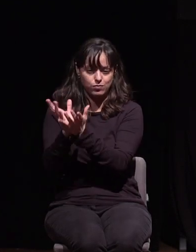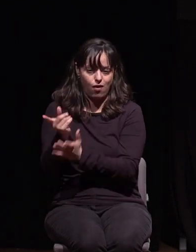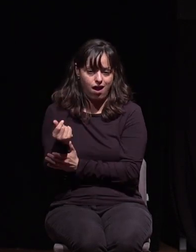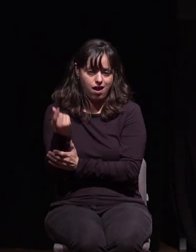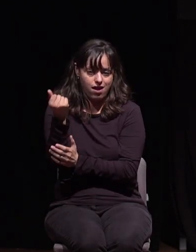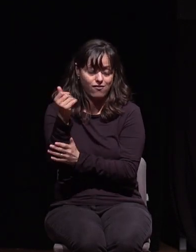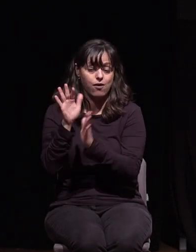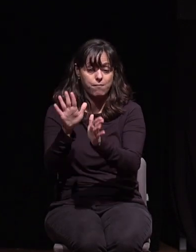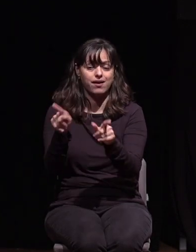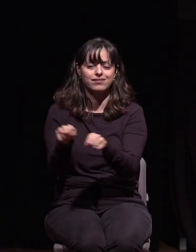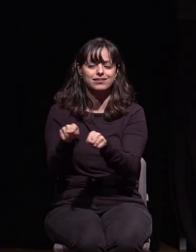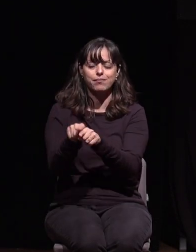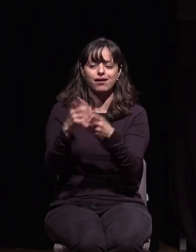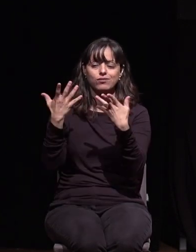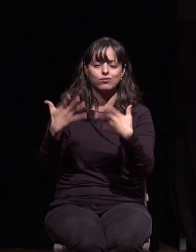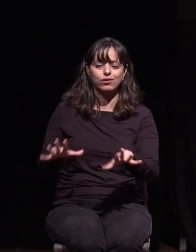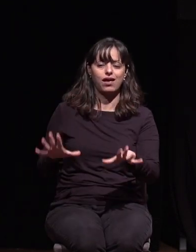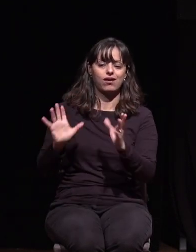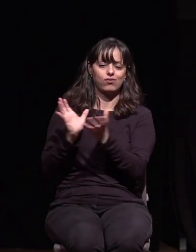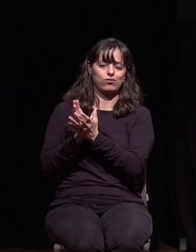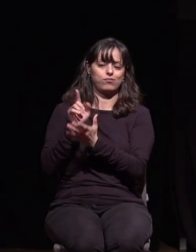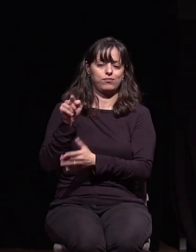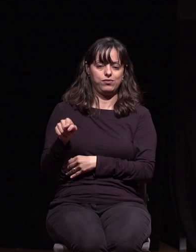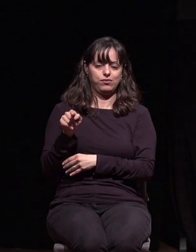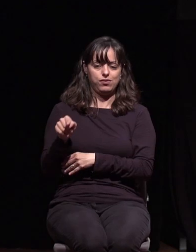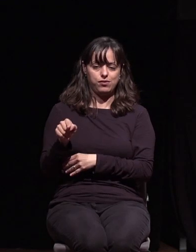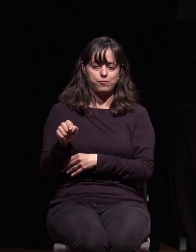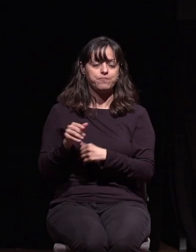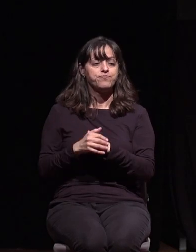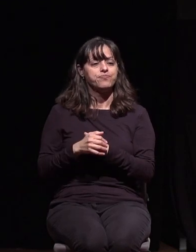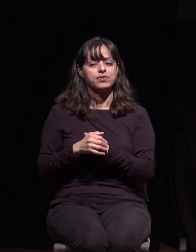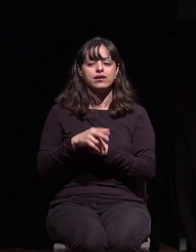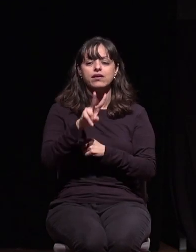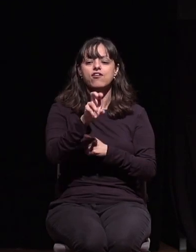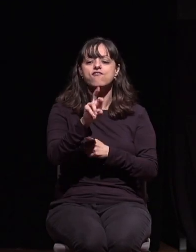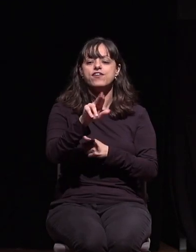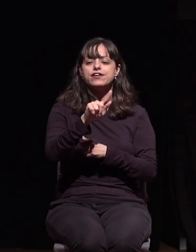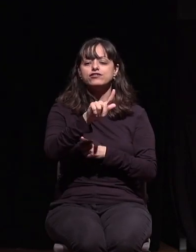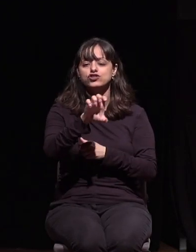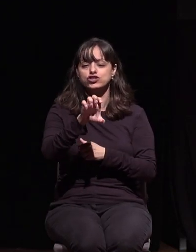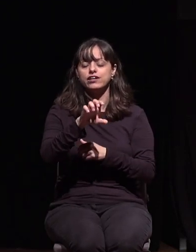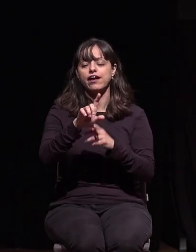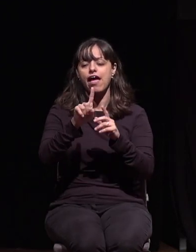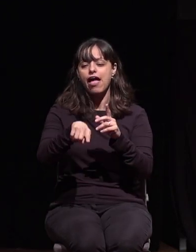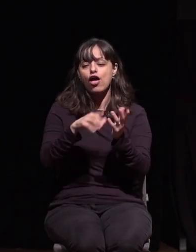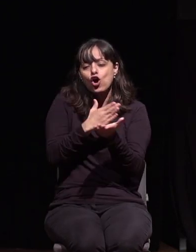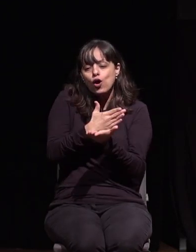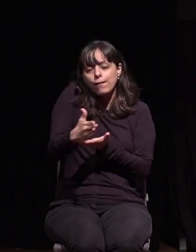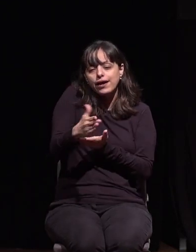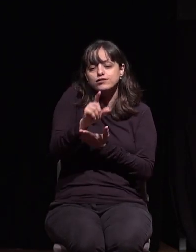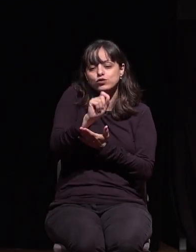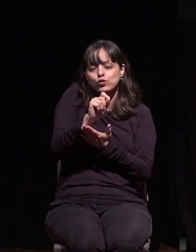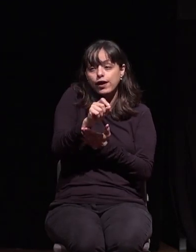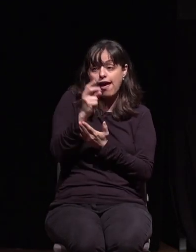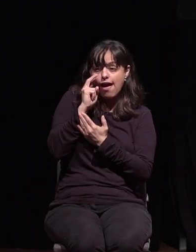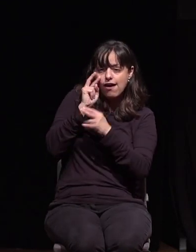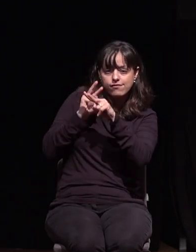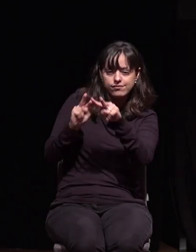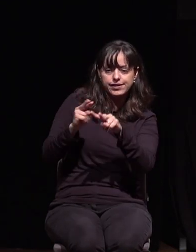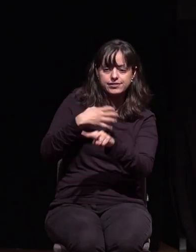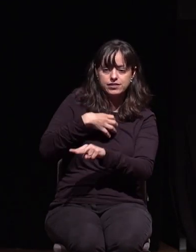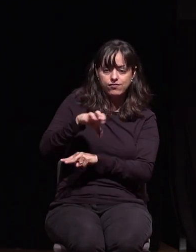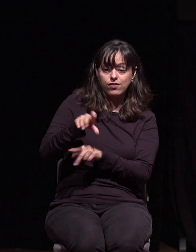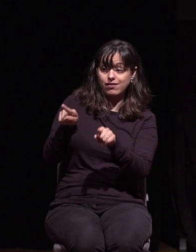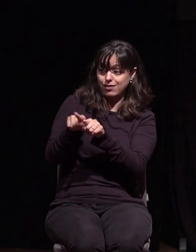do que ela quer ver. Né? Quer dizer, o próprio contato dela com o Pierre Verger, de uma certa maneira, de como ela começa a enxergar também Salvador, a partir do olhar do